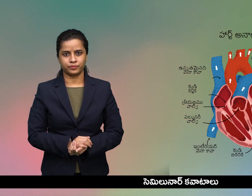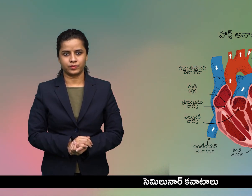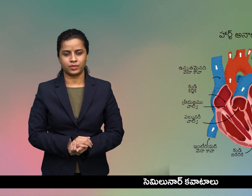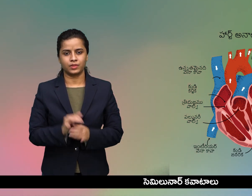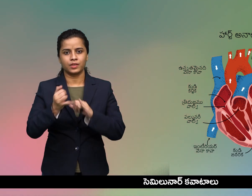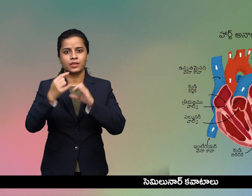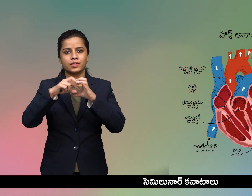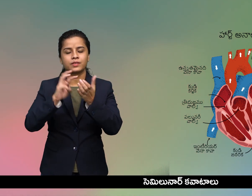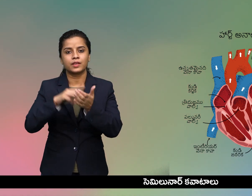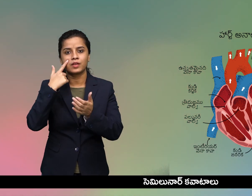సెమిలునార్ కవాటాలు